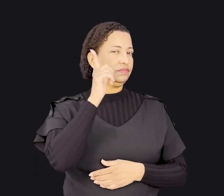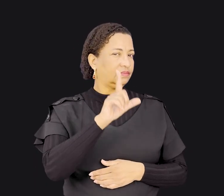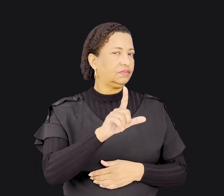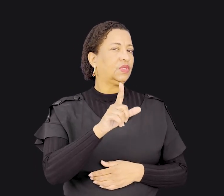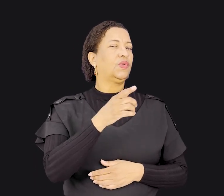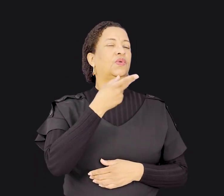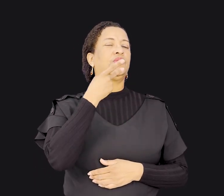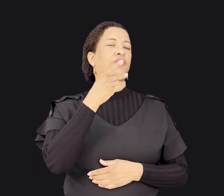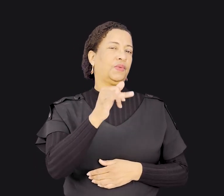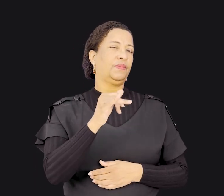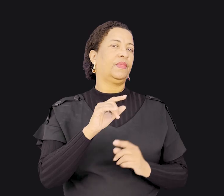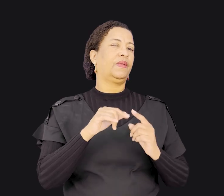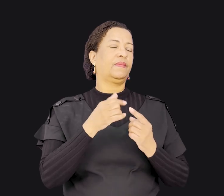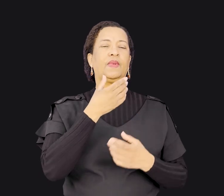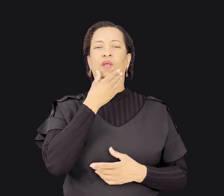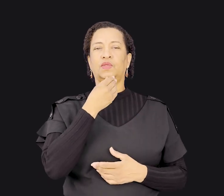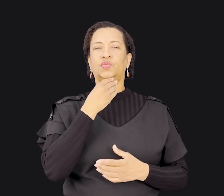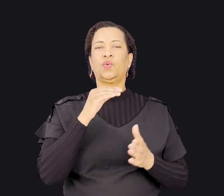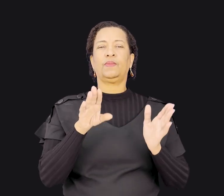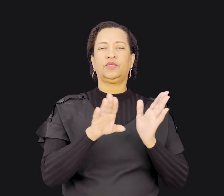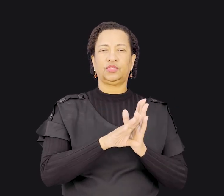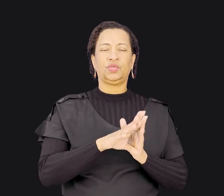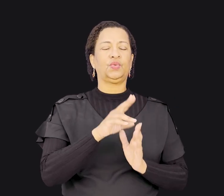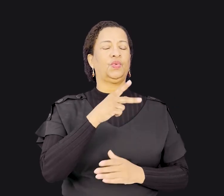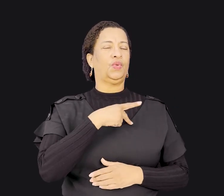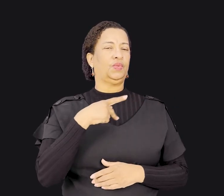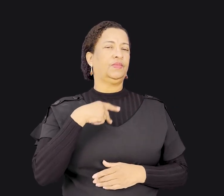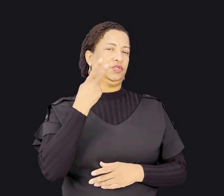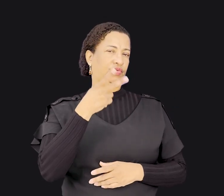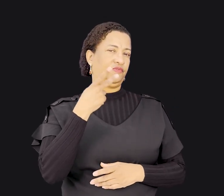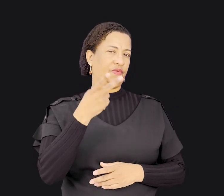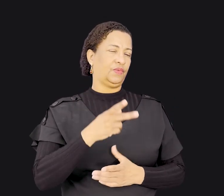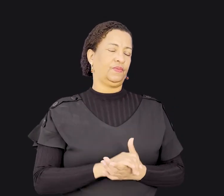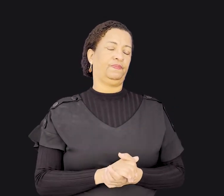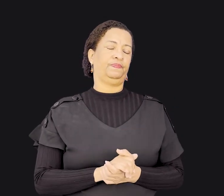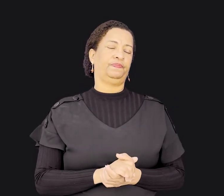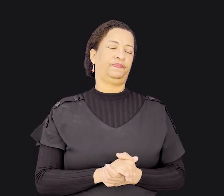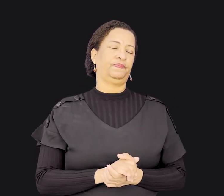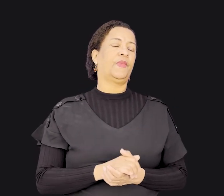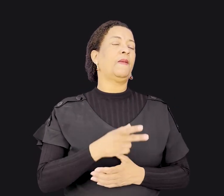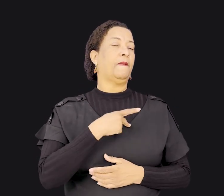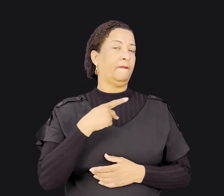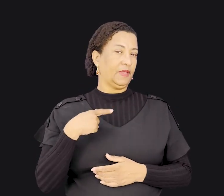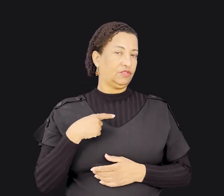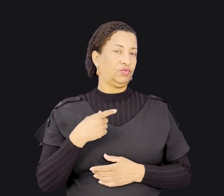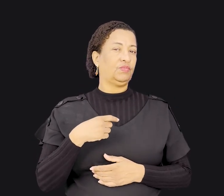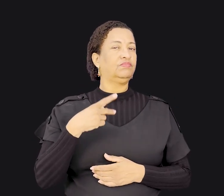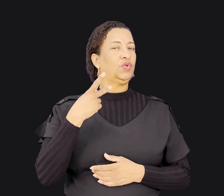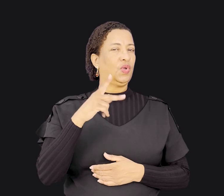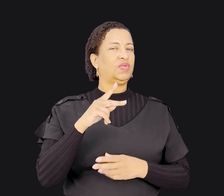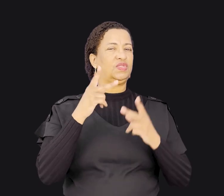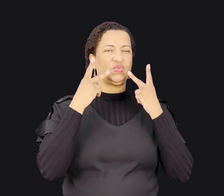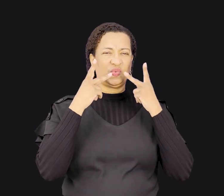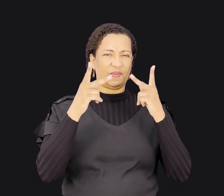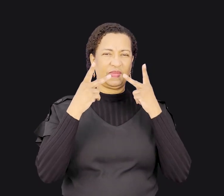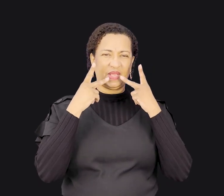pai. Mas aquele homem chegou até o pastor e disse: "Pastor, não foi o seu sermão, não foi o que o